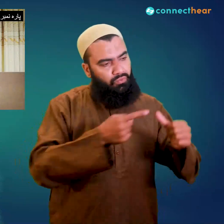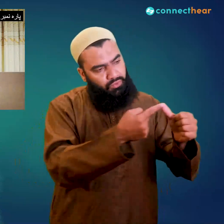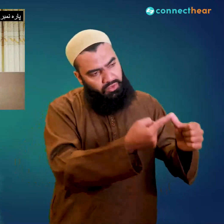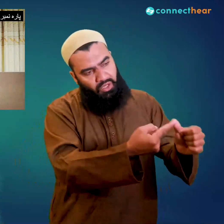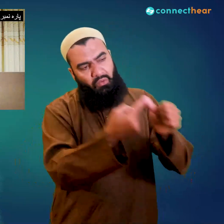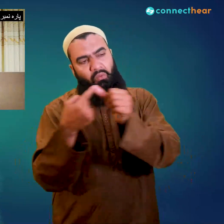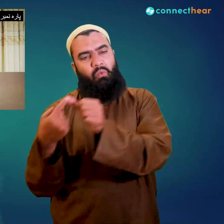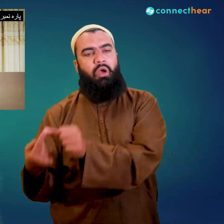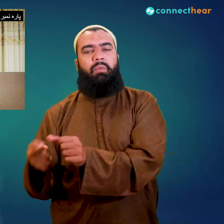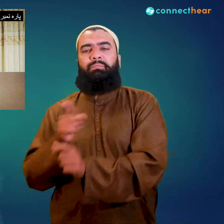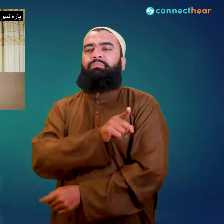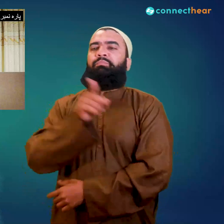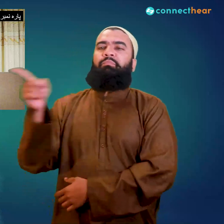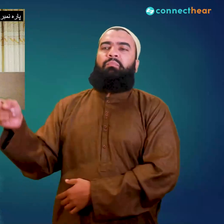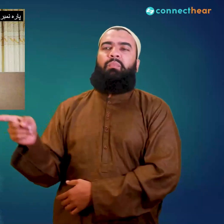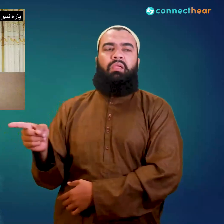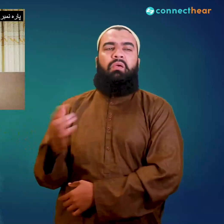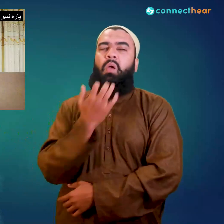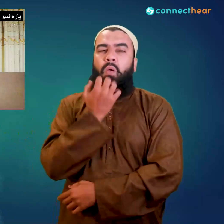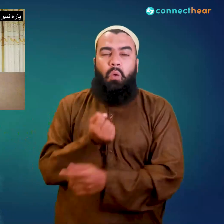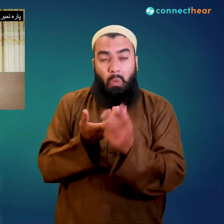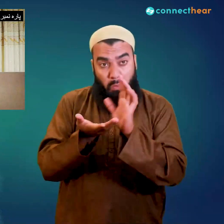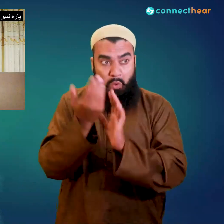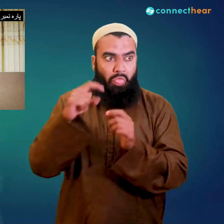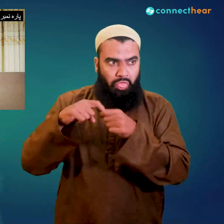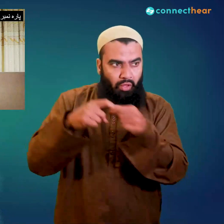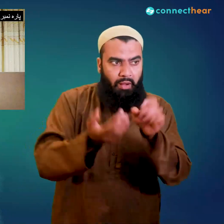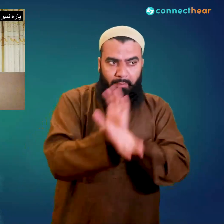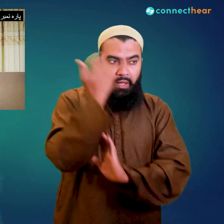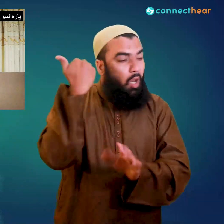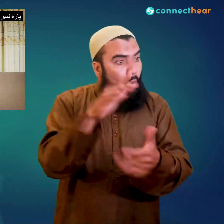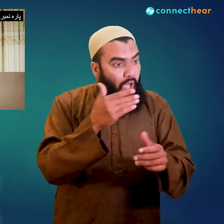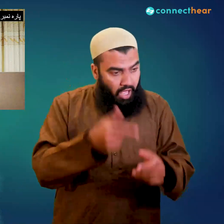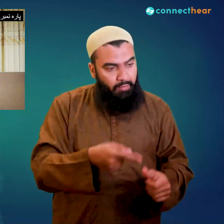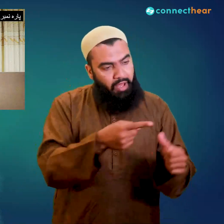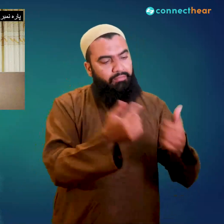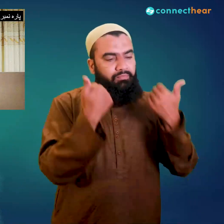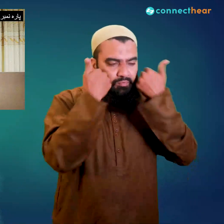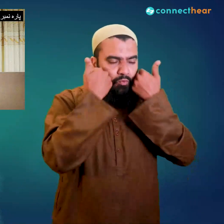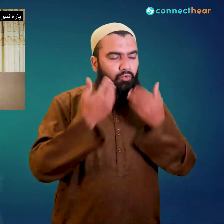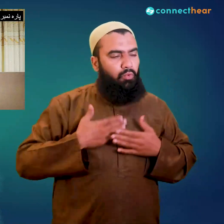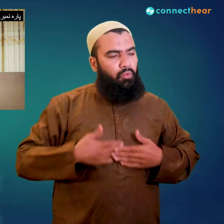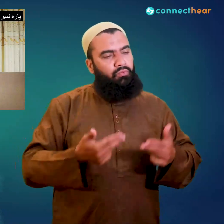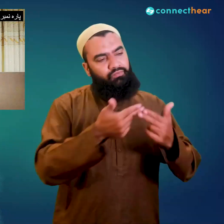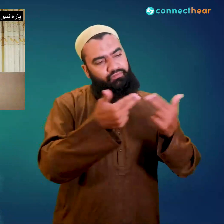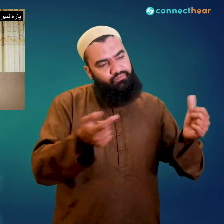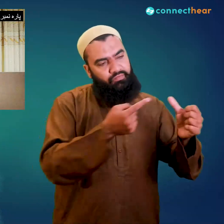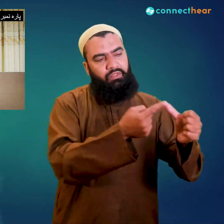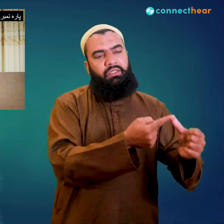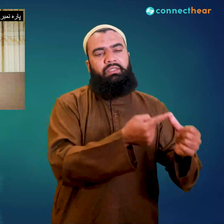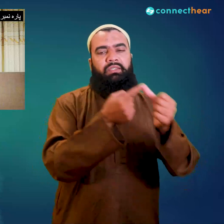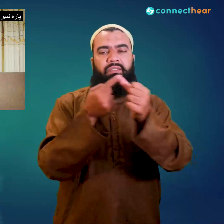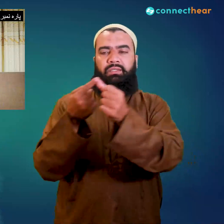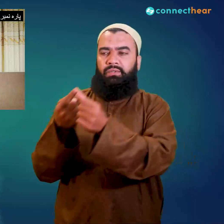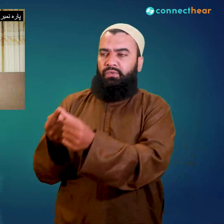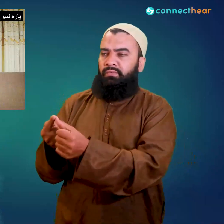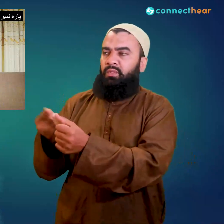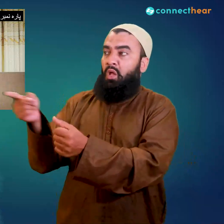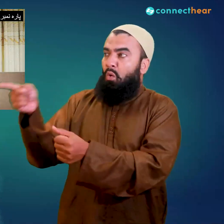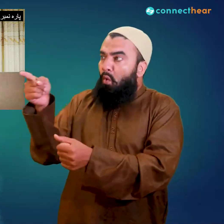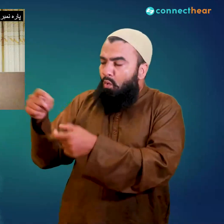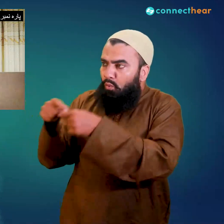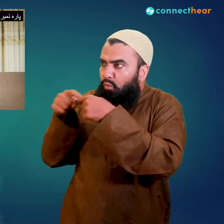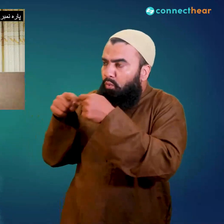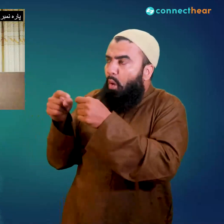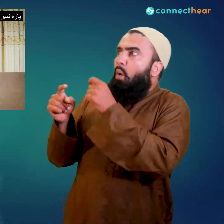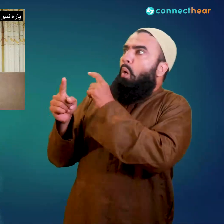السلام پوچھا تھا، اس پر یہ صورت نازل ہوئی جس میں تفصیل کے ساتھ حضرت یوسف علیہ السلام کا واقعہ